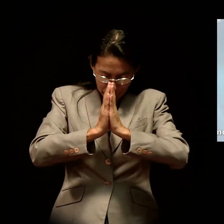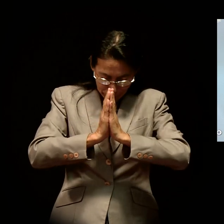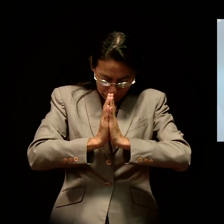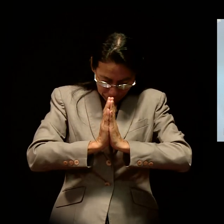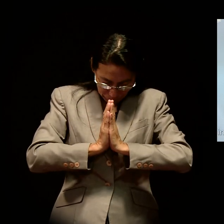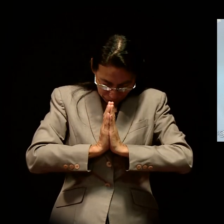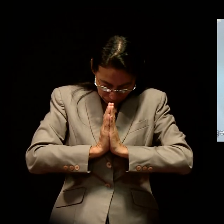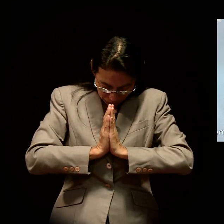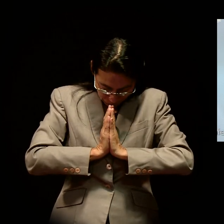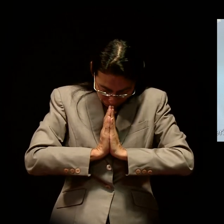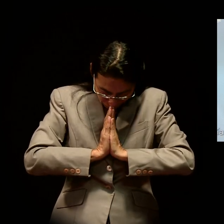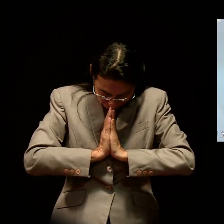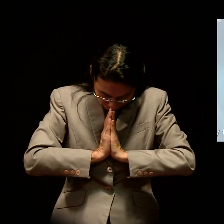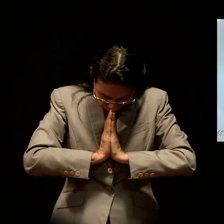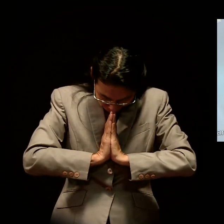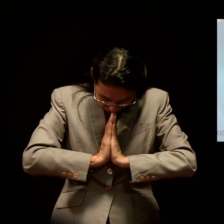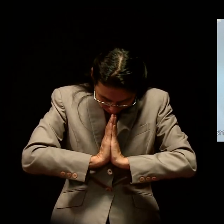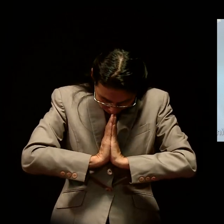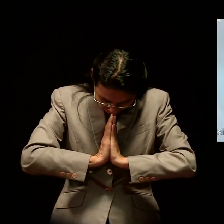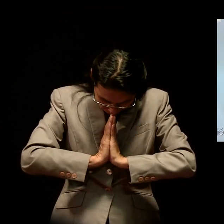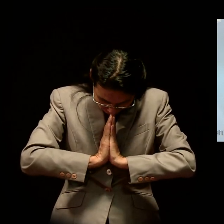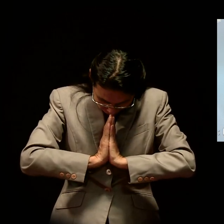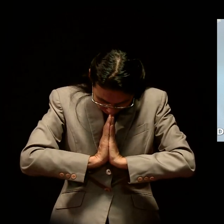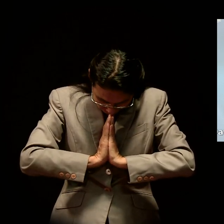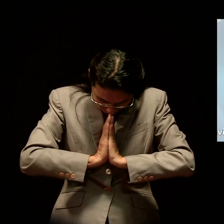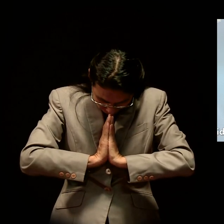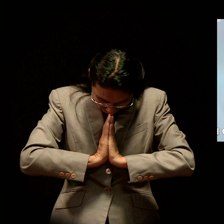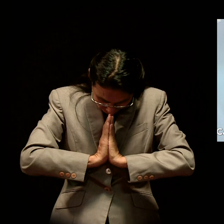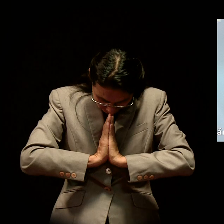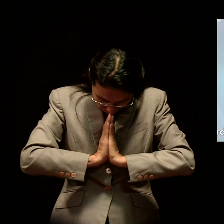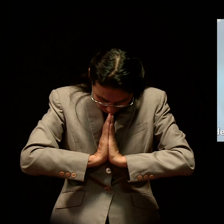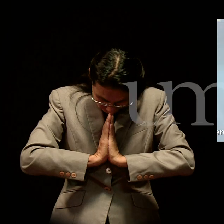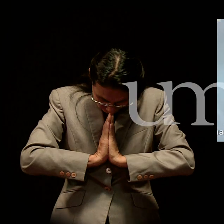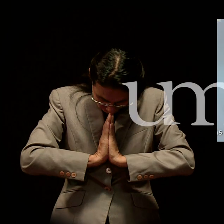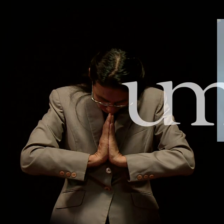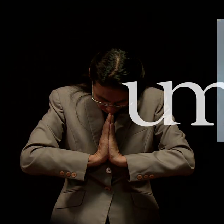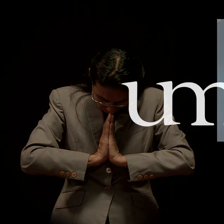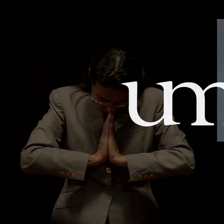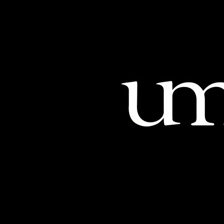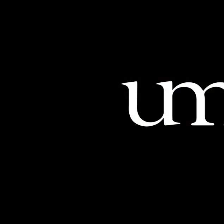con la participación del espíritu santo amén